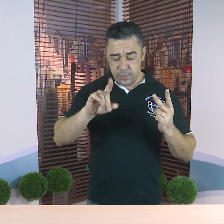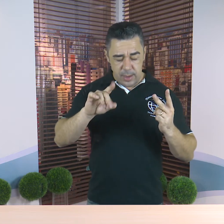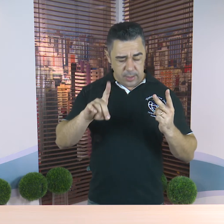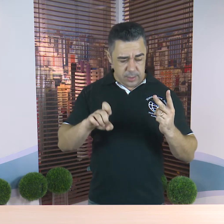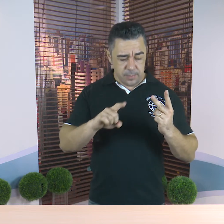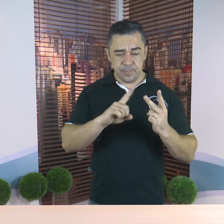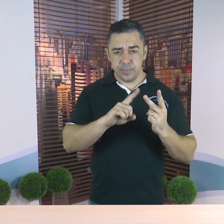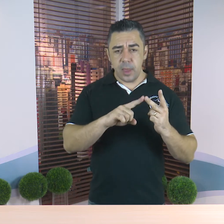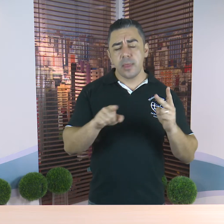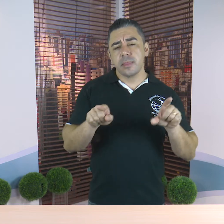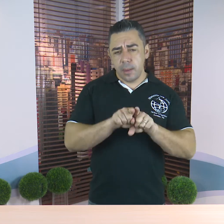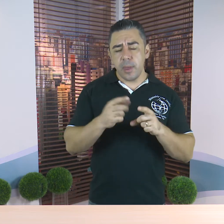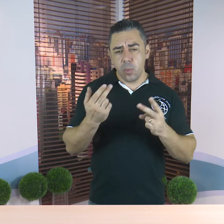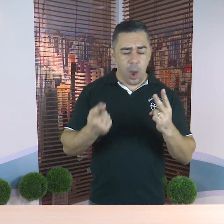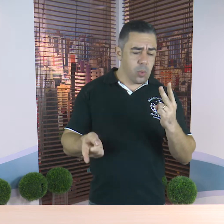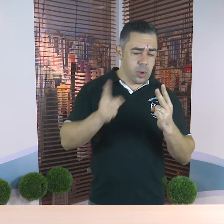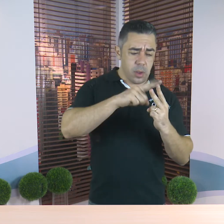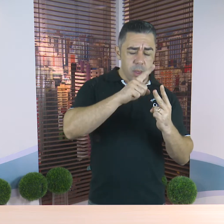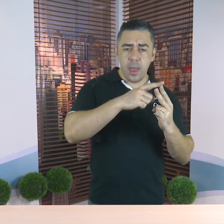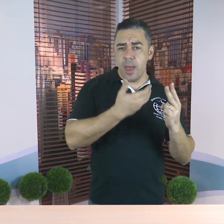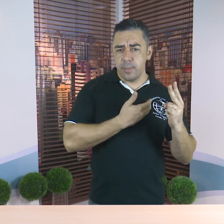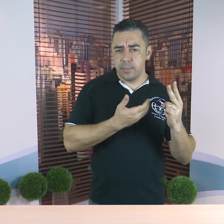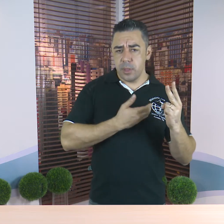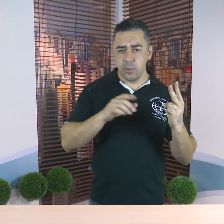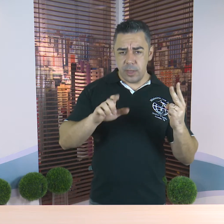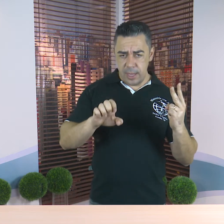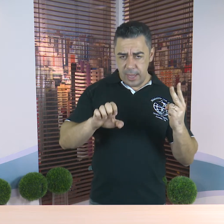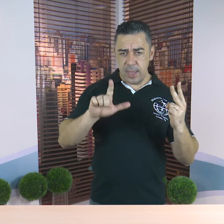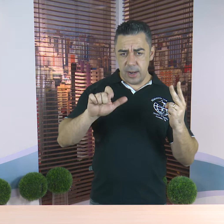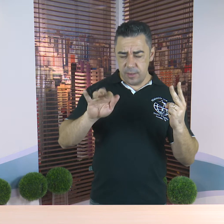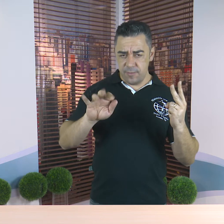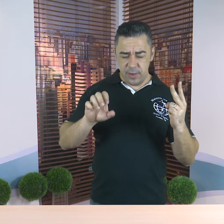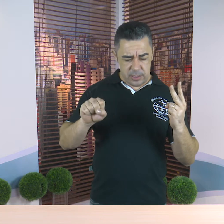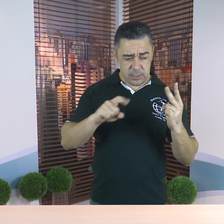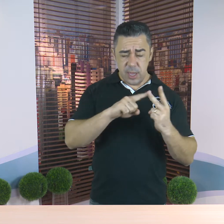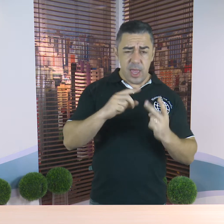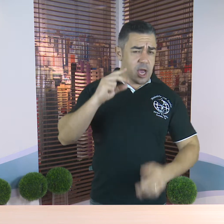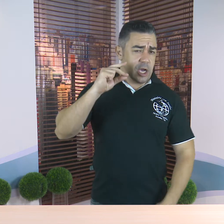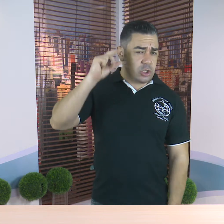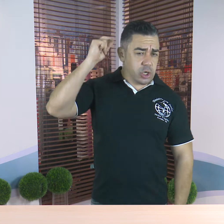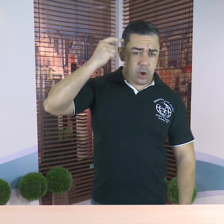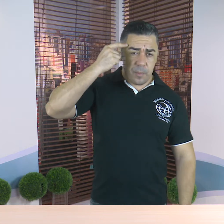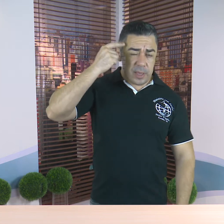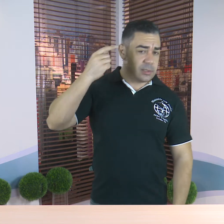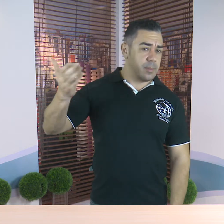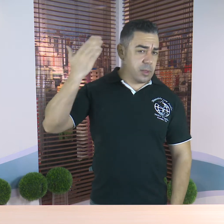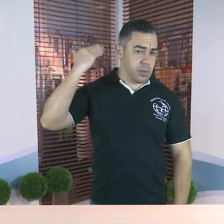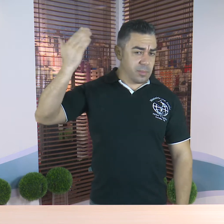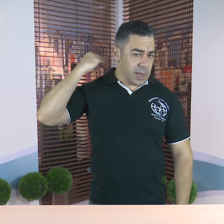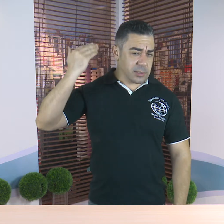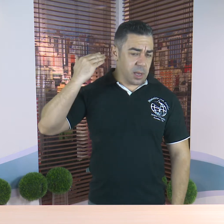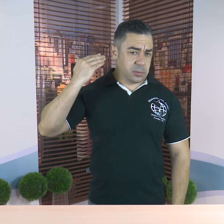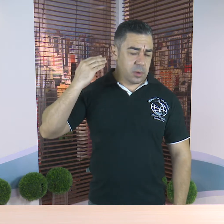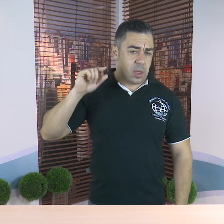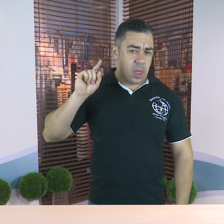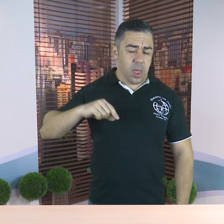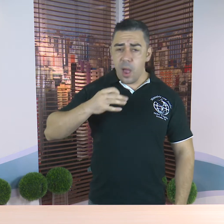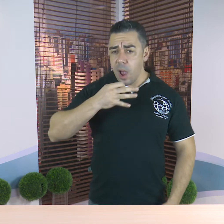Elifaz, também caminha na antiga direção do pensamento teológico da época. O seu argumento é o